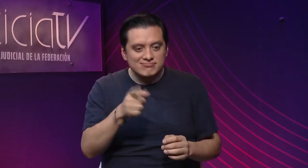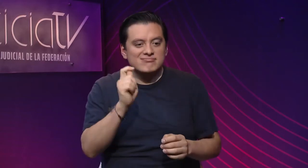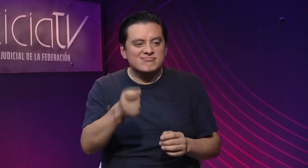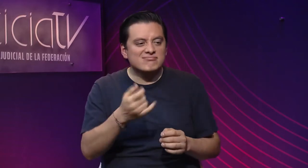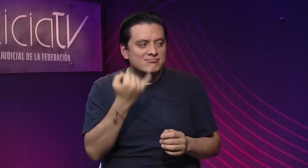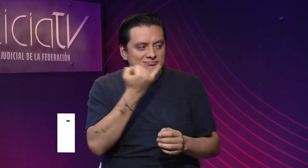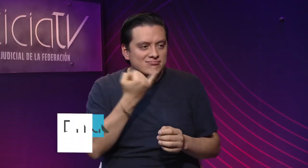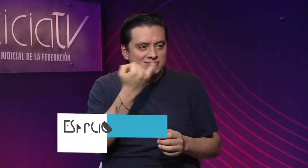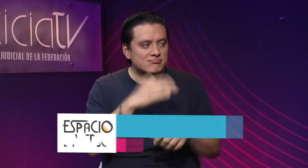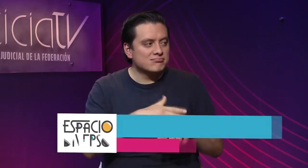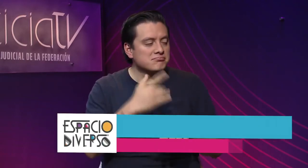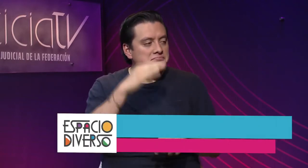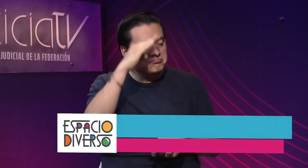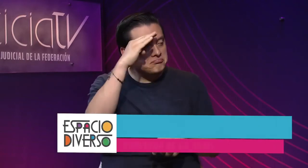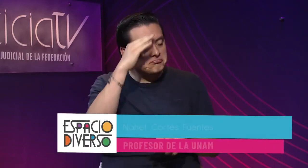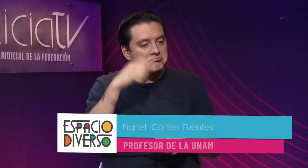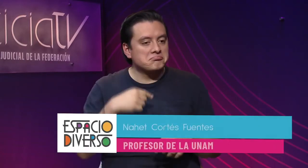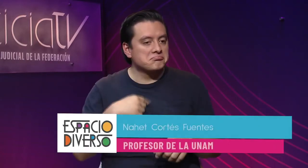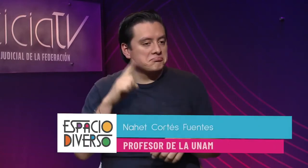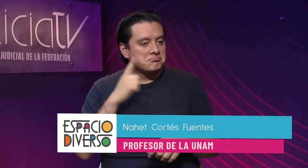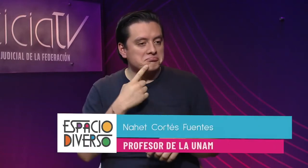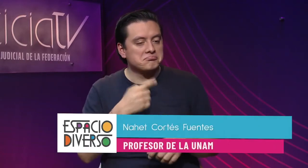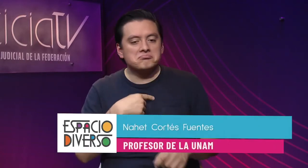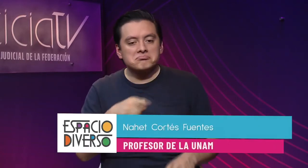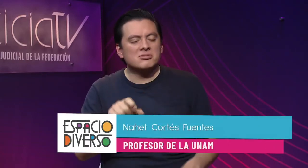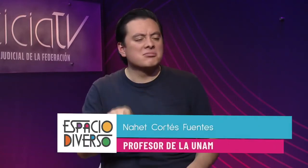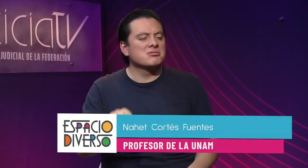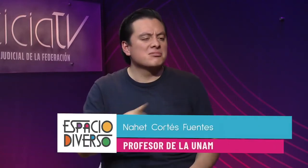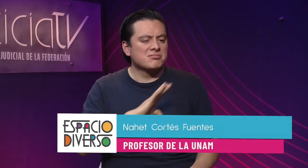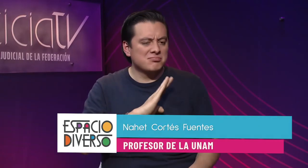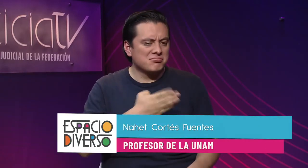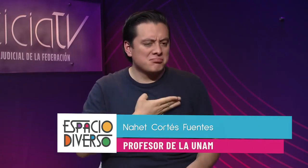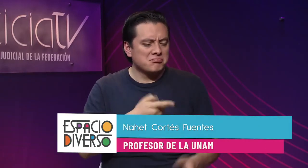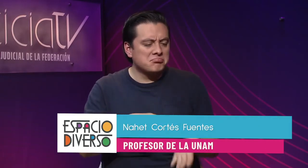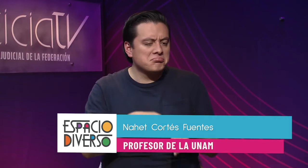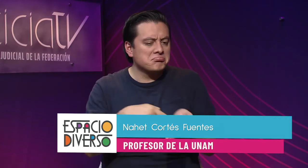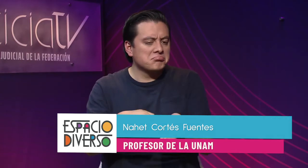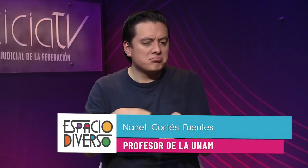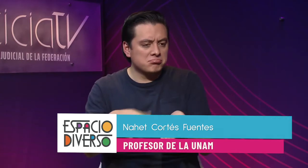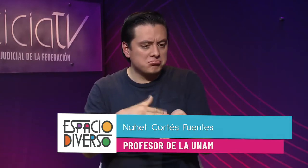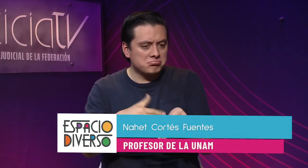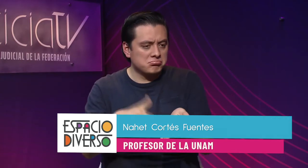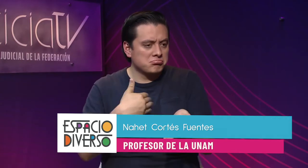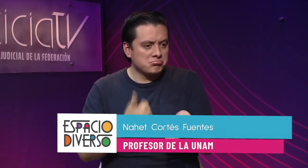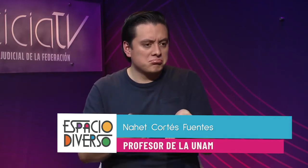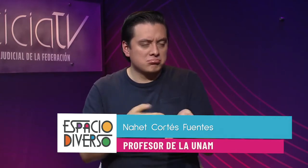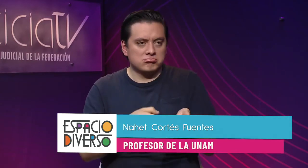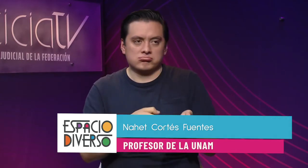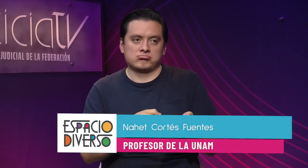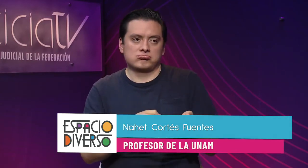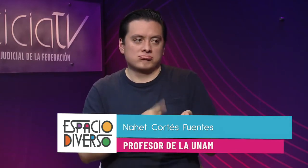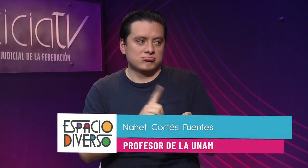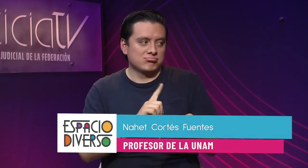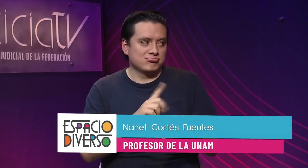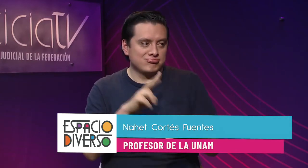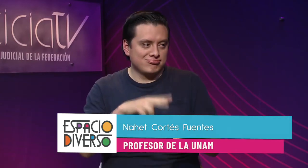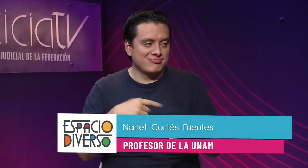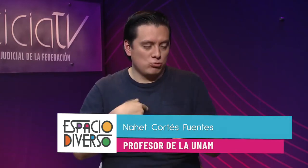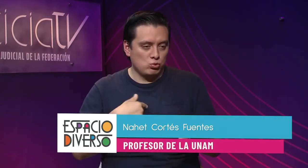Sí, sobre todo es importante conocer qué pasa con el otro idioma, ¿no? Es algo que pasa con nosotros, por ejemplo, los sordos, ¿no? De repente los